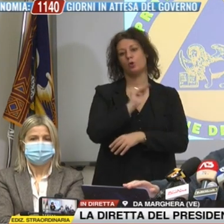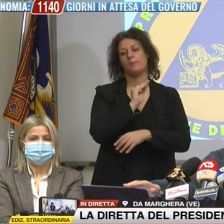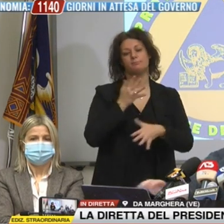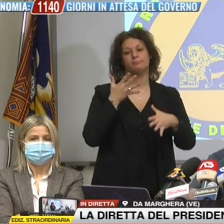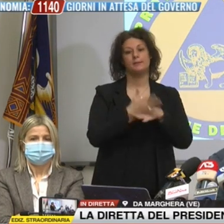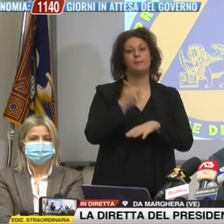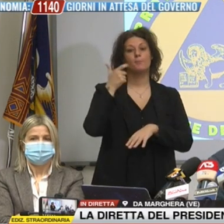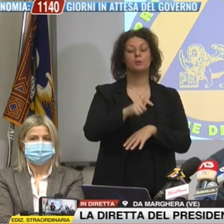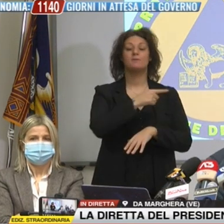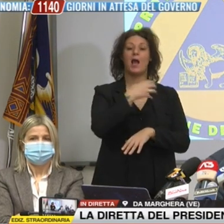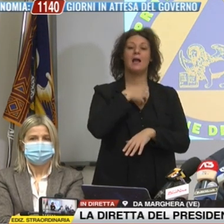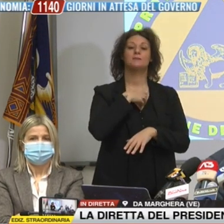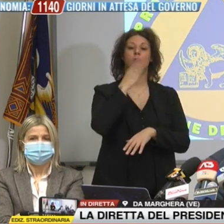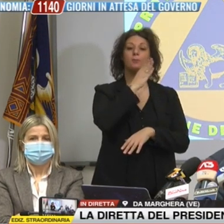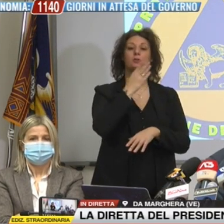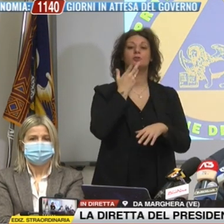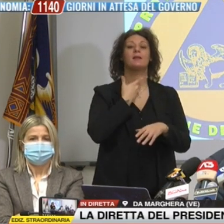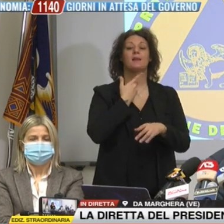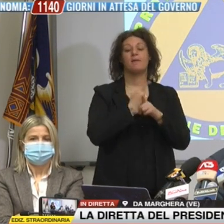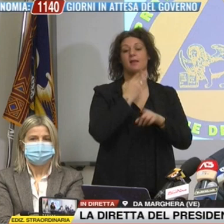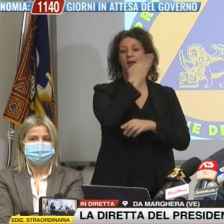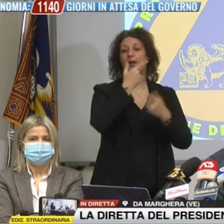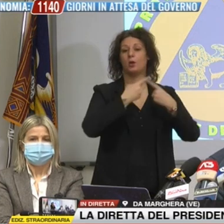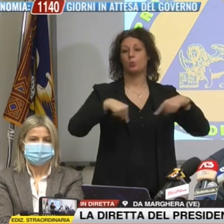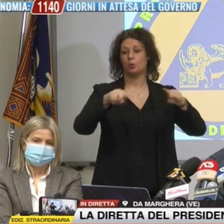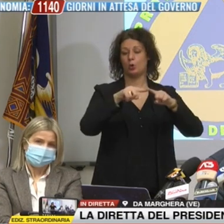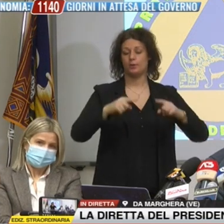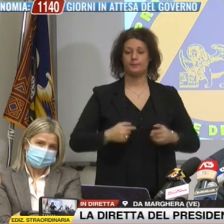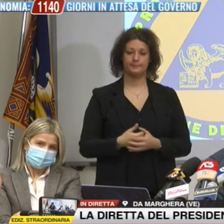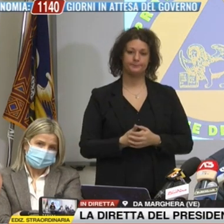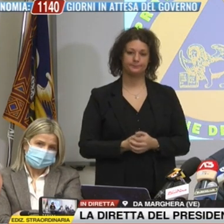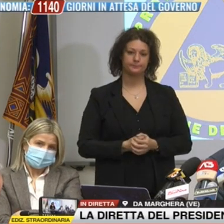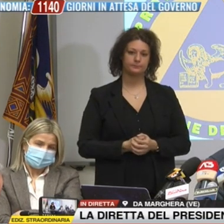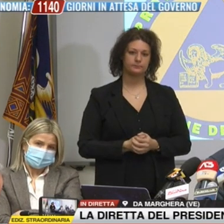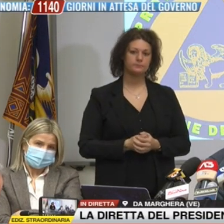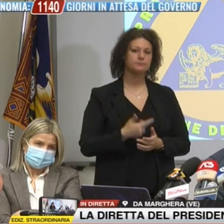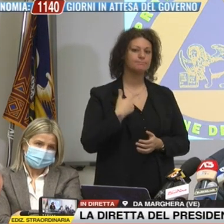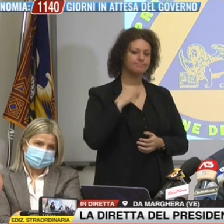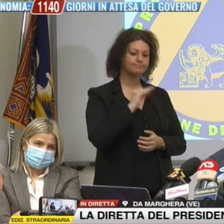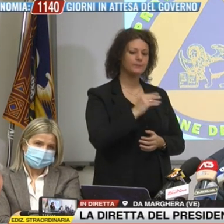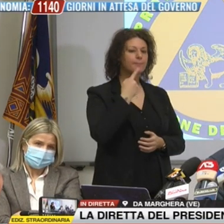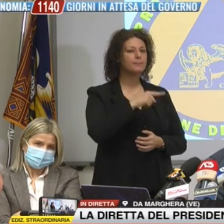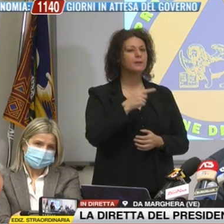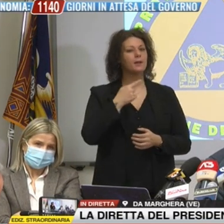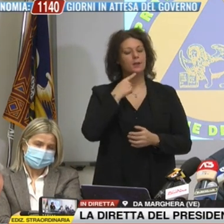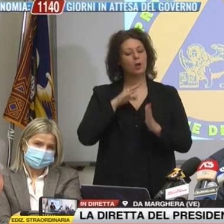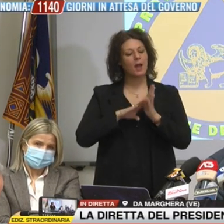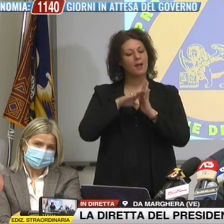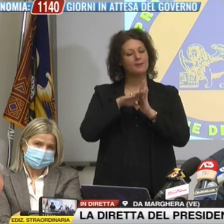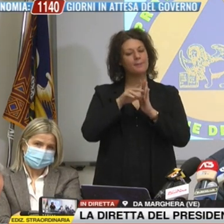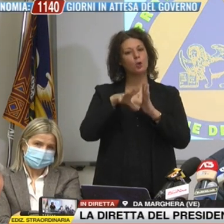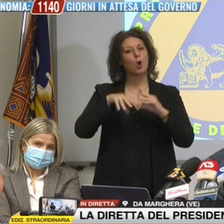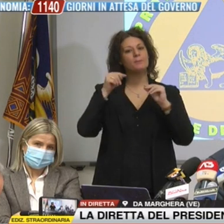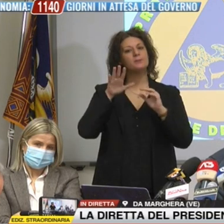aperto un sacco di riunioni operative. Sì. È una cosa proprio rapidissima, proprio sulla curva che sta iniziando a rallentare, se c'è qualche motivo particolare, sono state